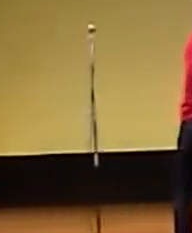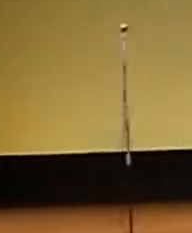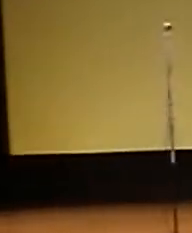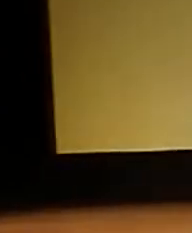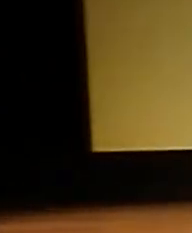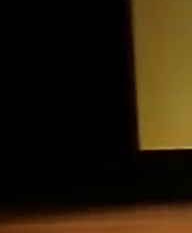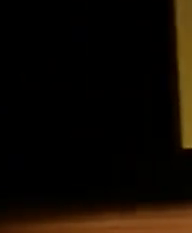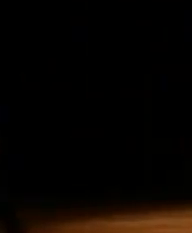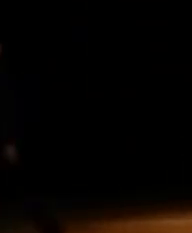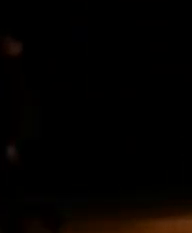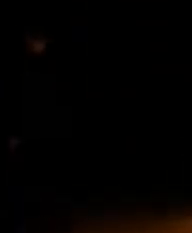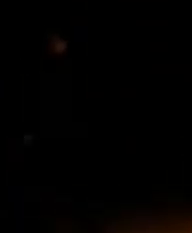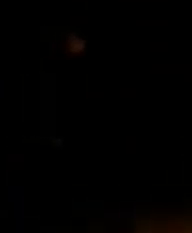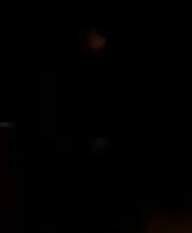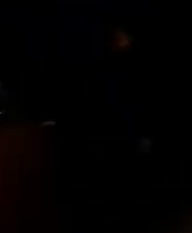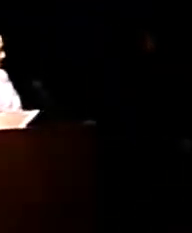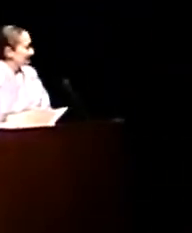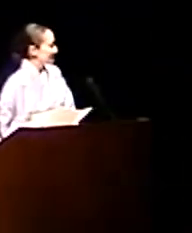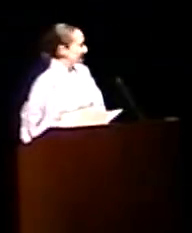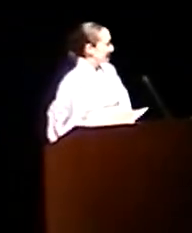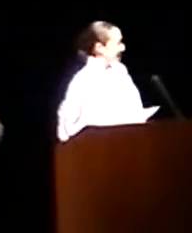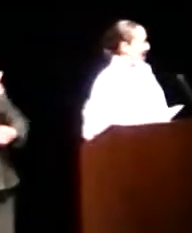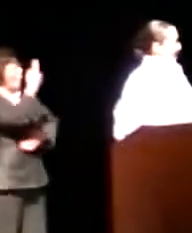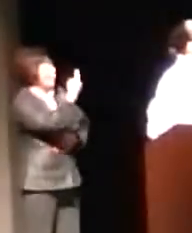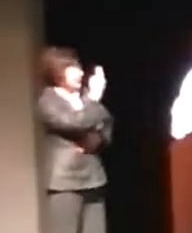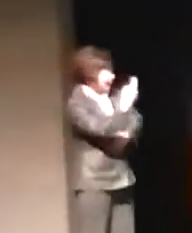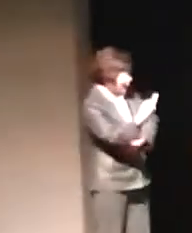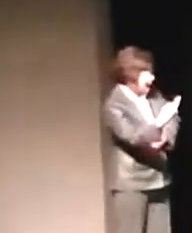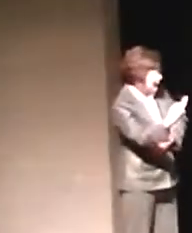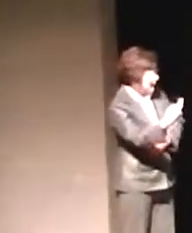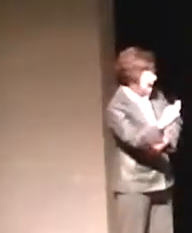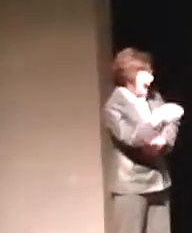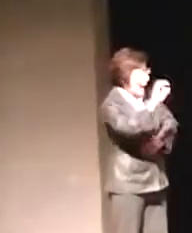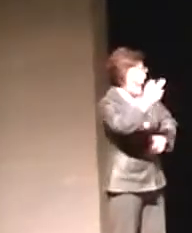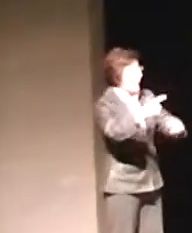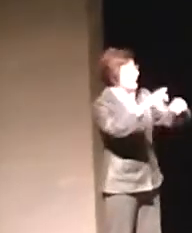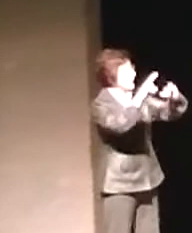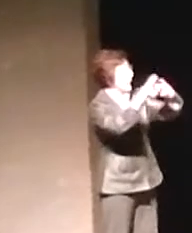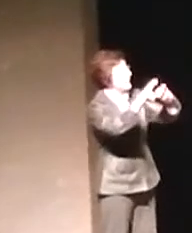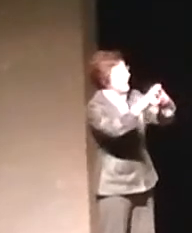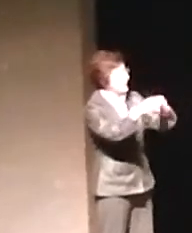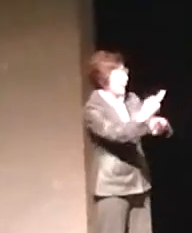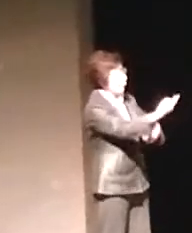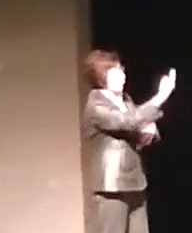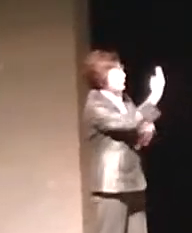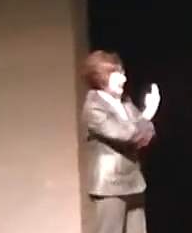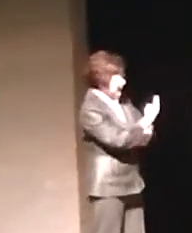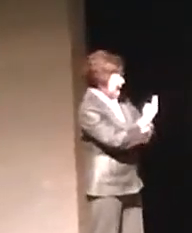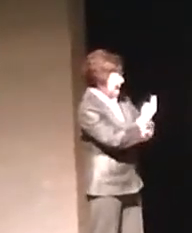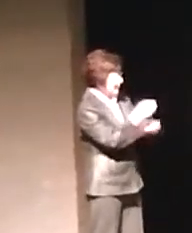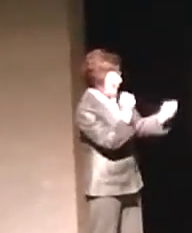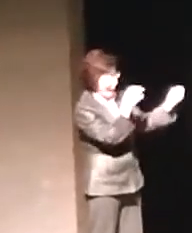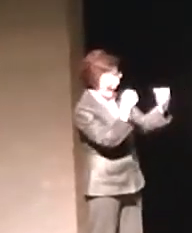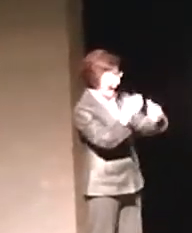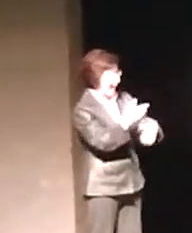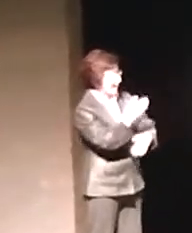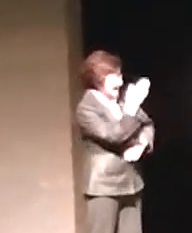がとうございました。では一人、金井さんこちらに来て一緒によろしいでしょうか。